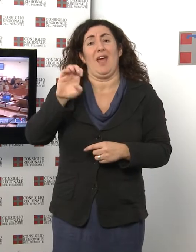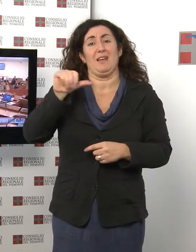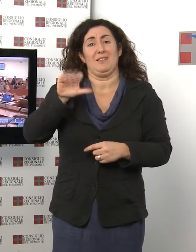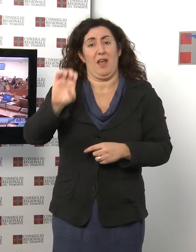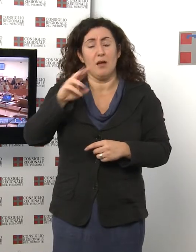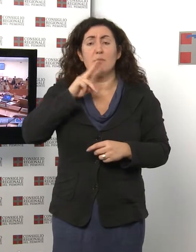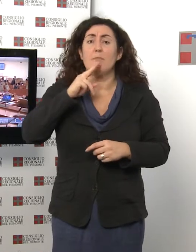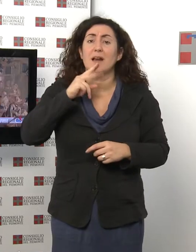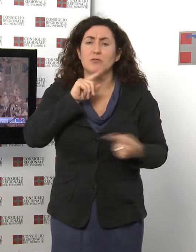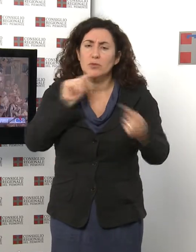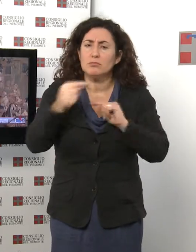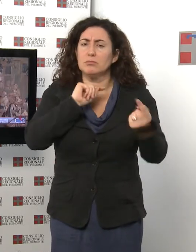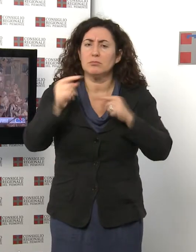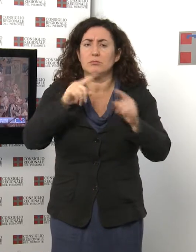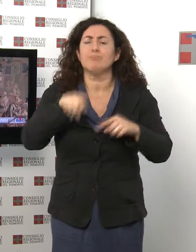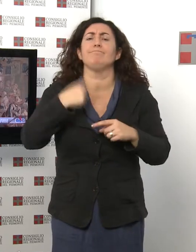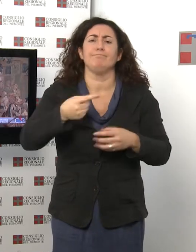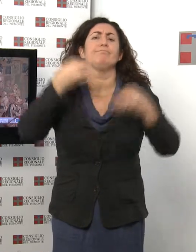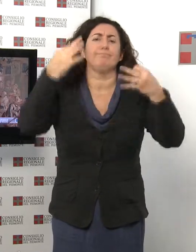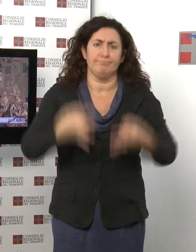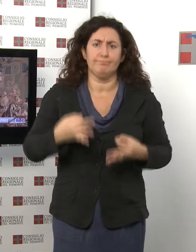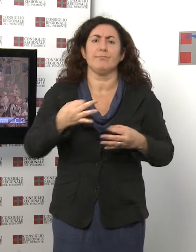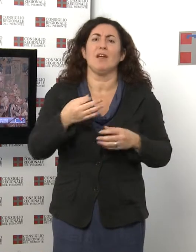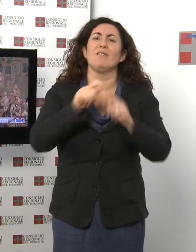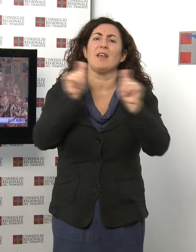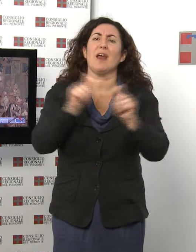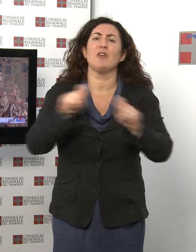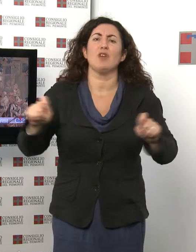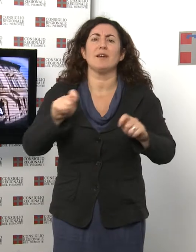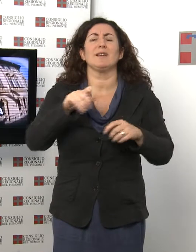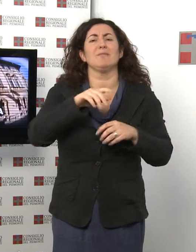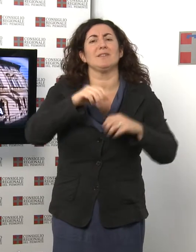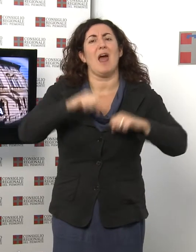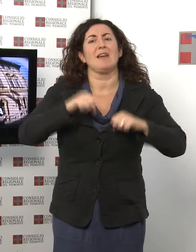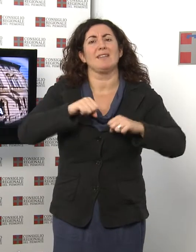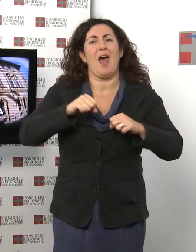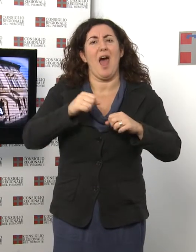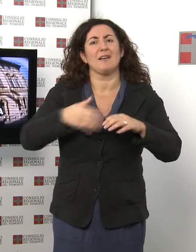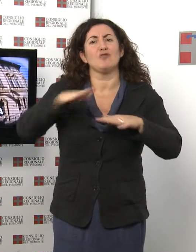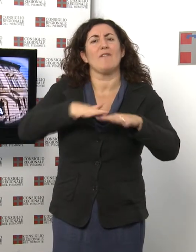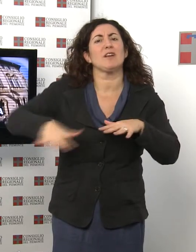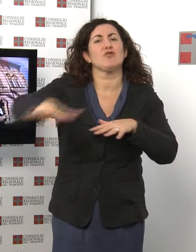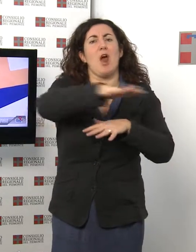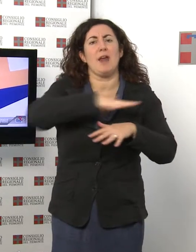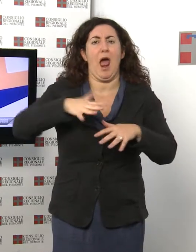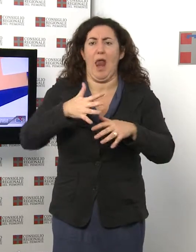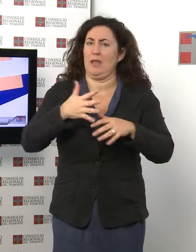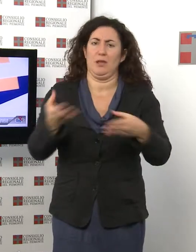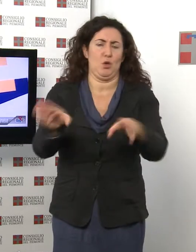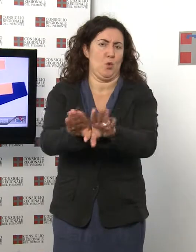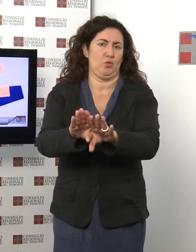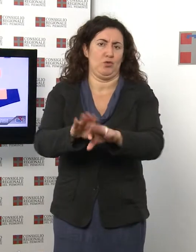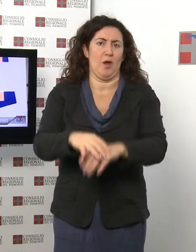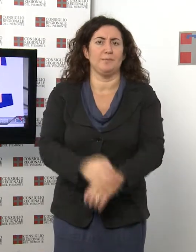valdese, l'Assemblea ha approvato la legge di soppressione delle federazioni sanitarie sovrazonali. Antenna Europa. In occasione